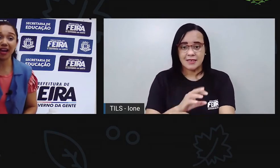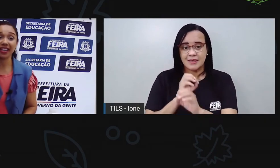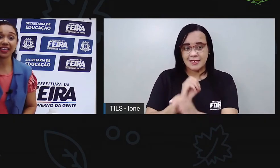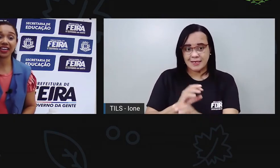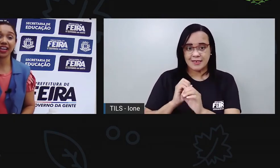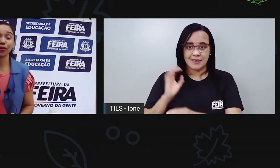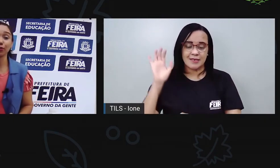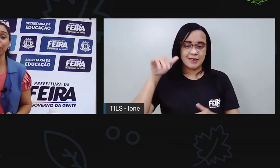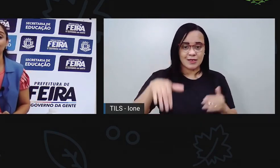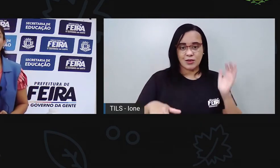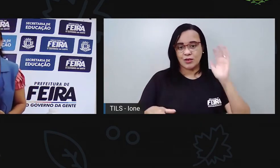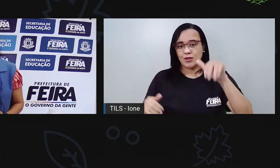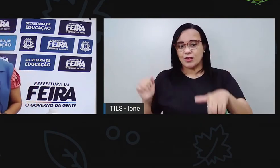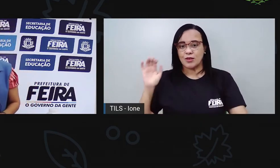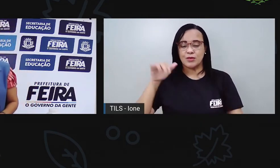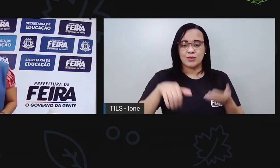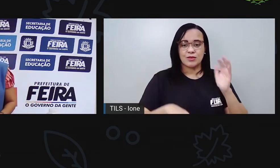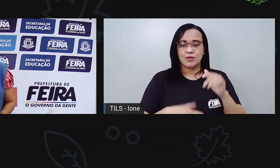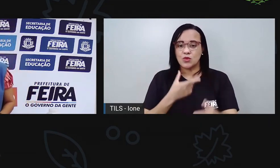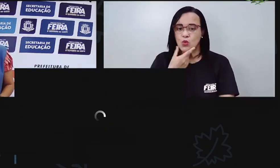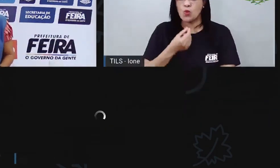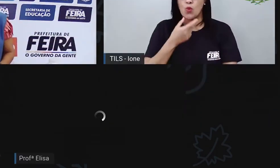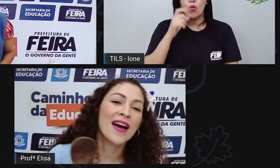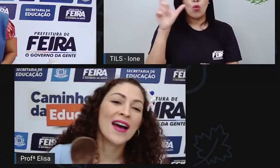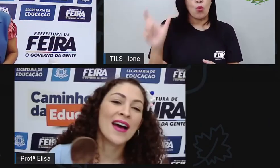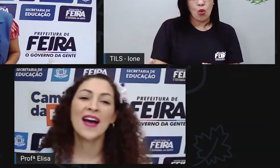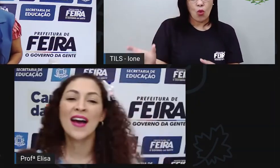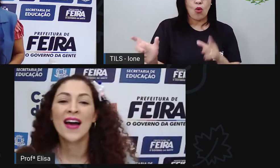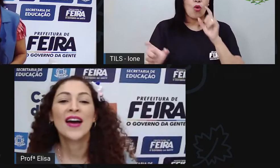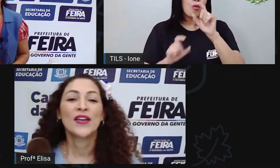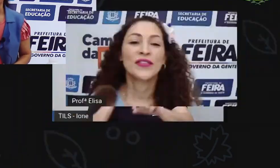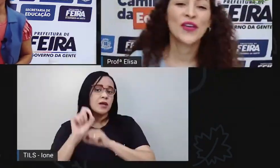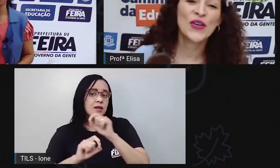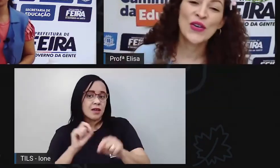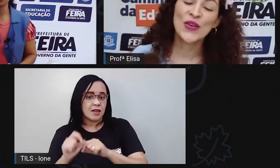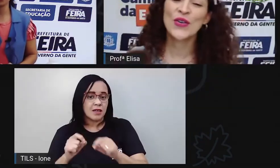Foi marinheiro, foram os peixinhos do mar.